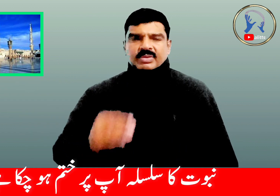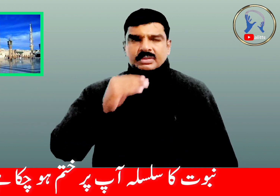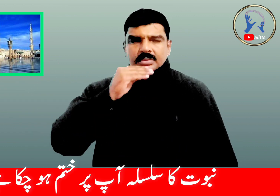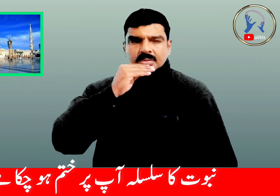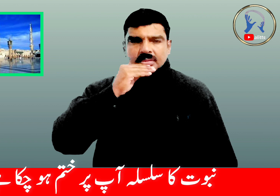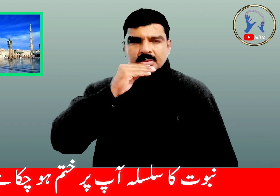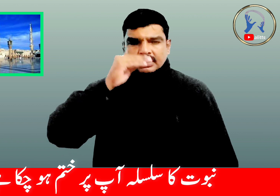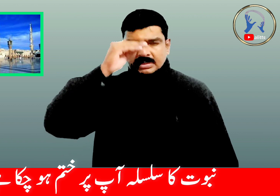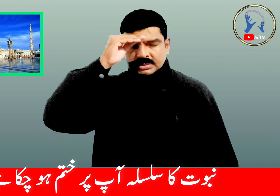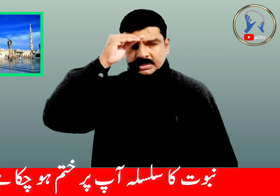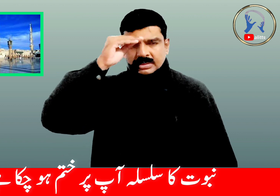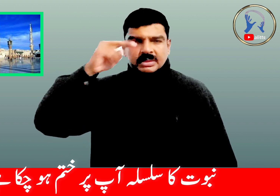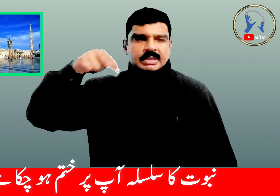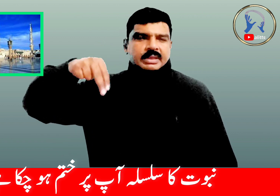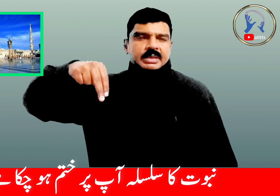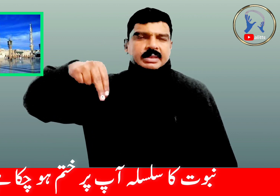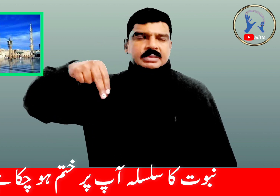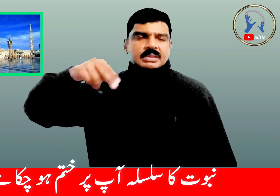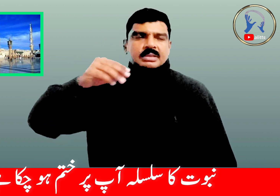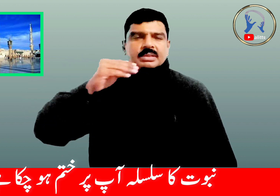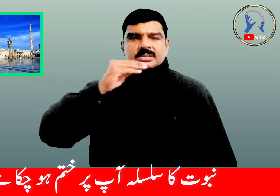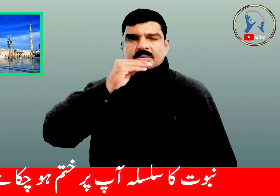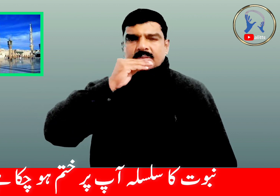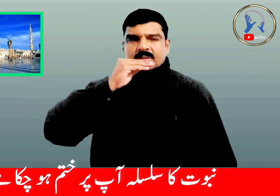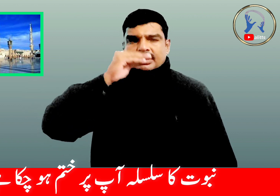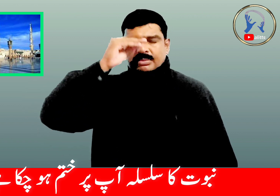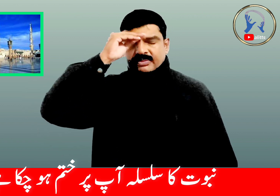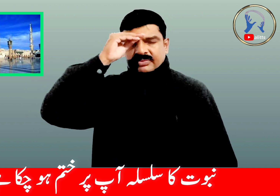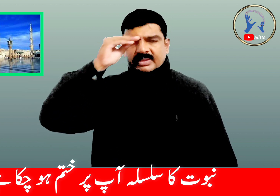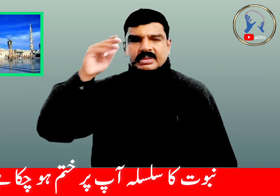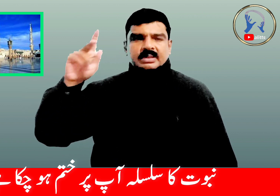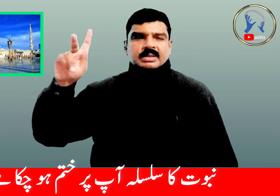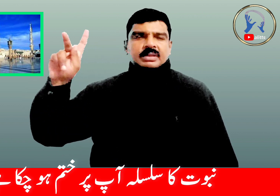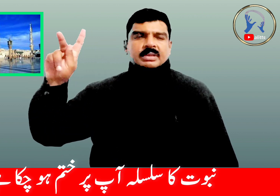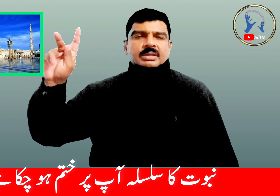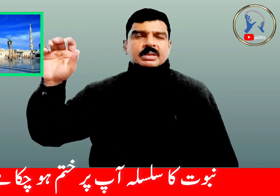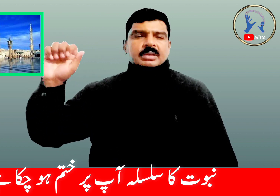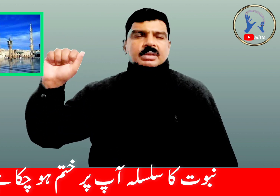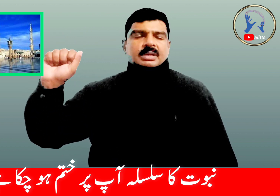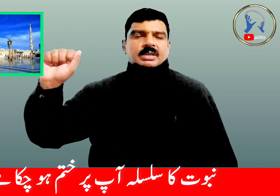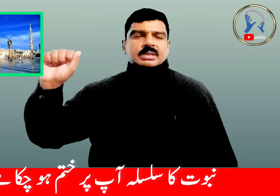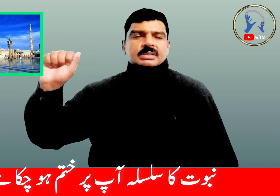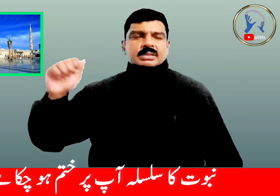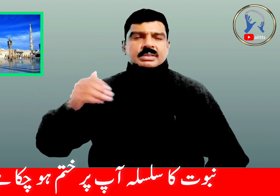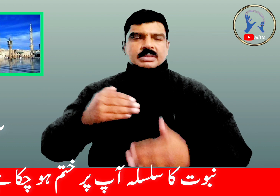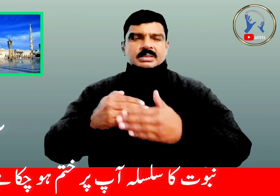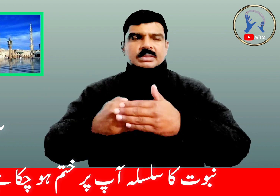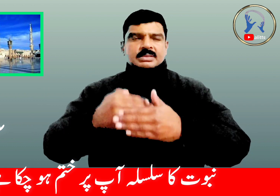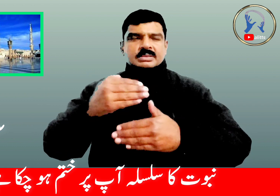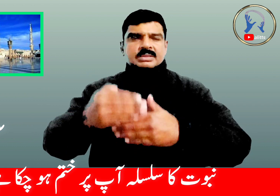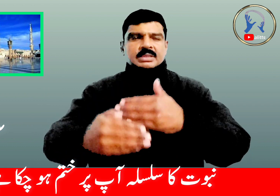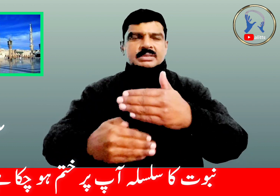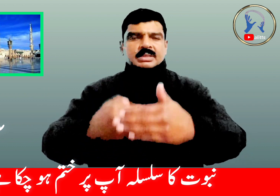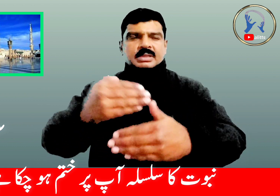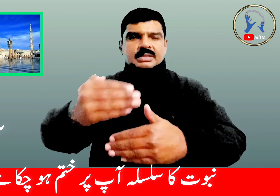نبوت این کے ساتھ ایسے نبوت کا سلسلہ